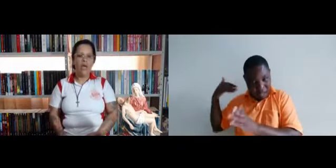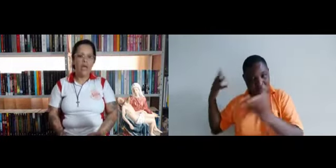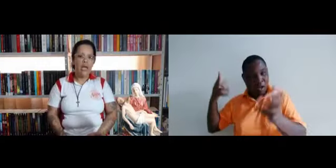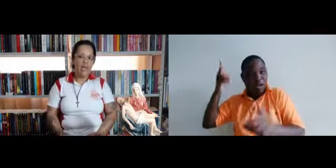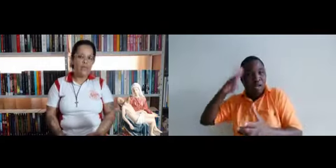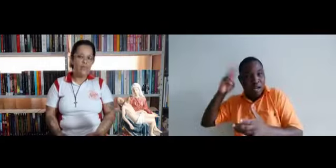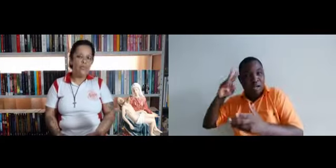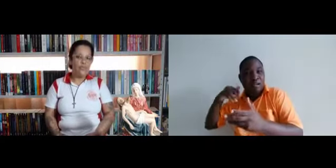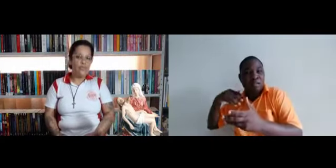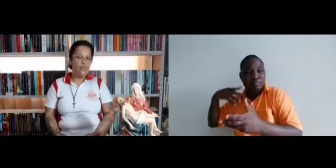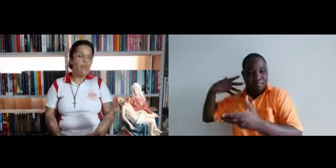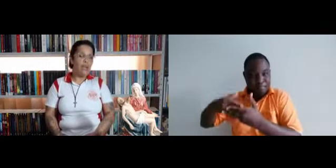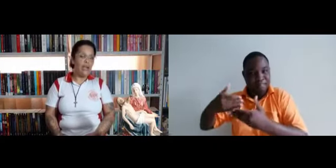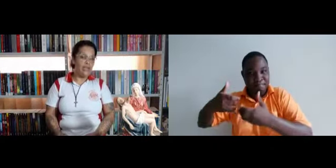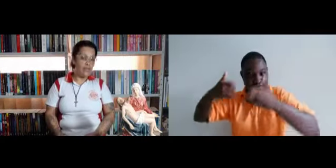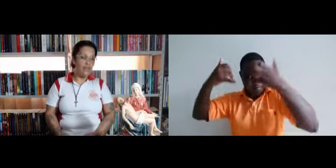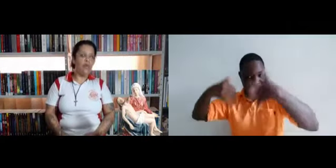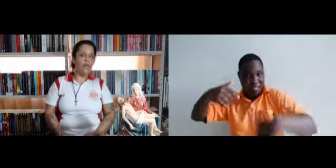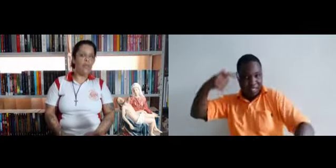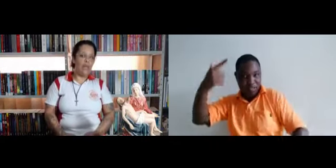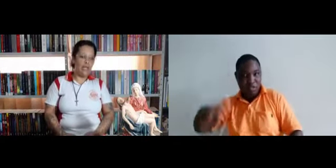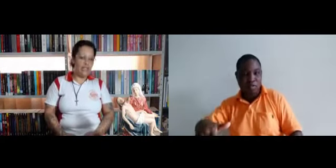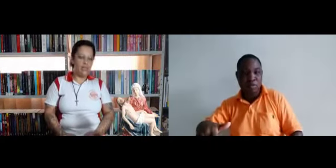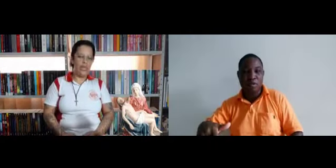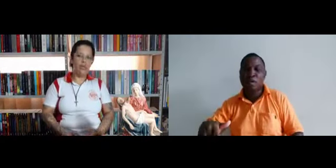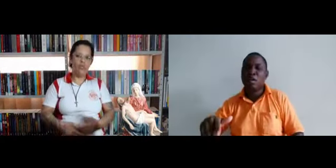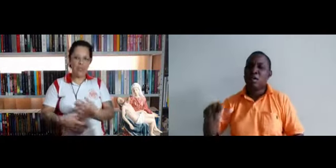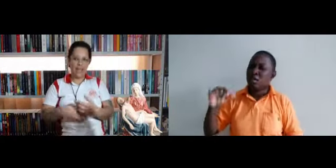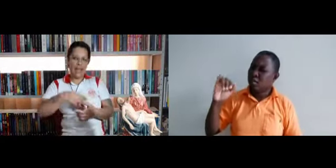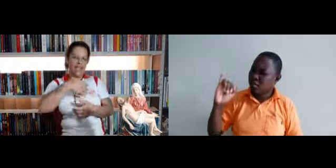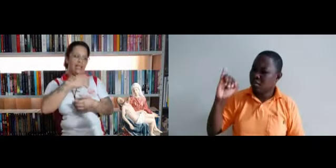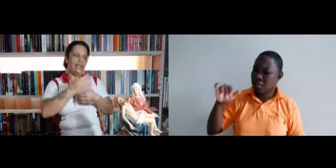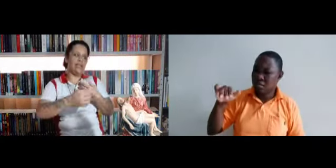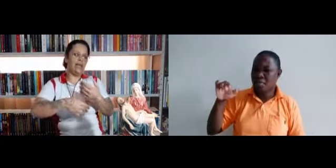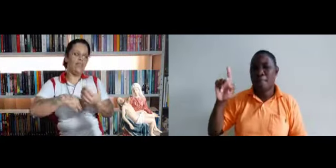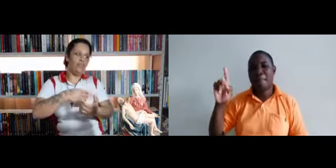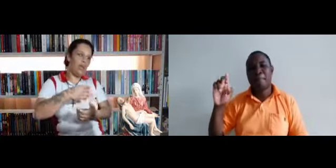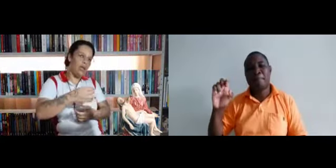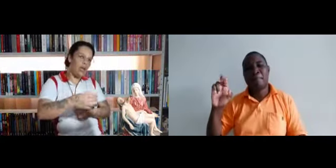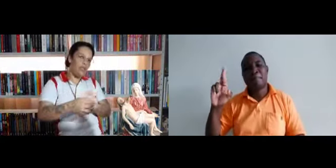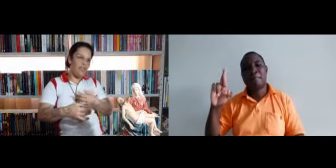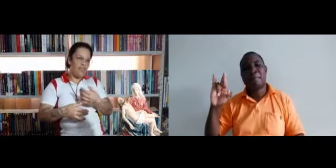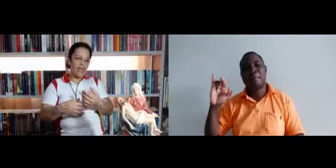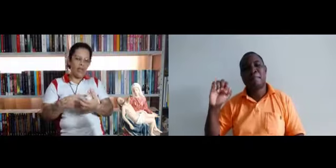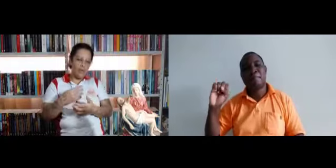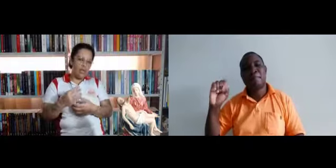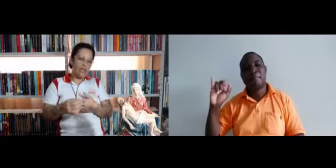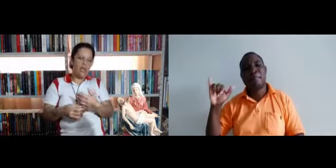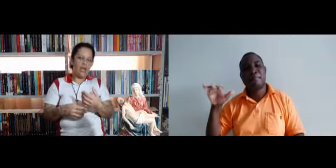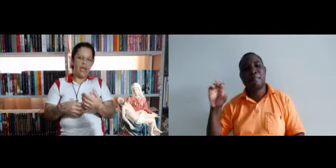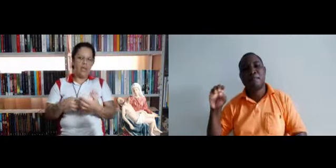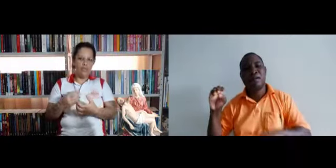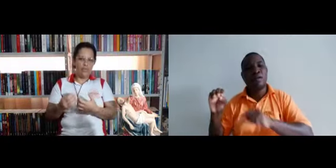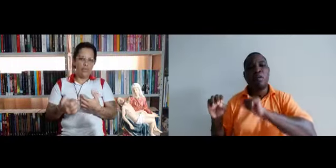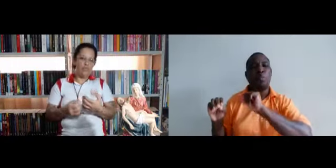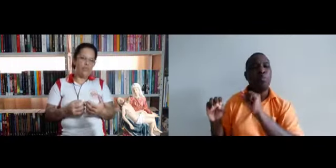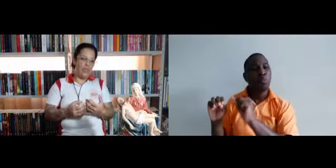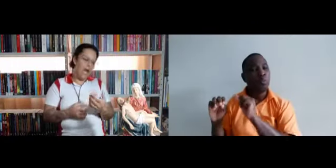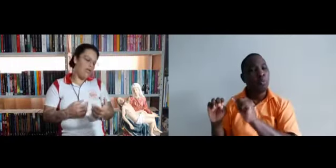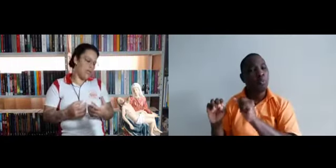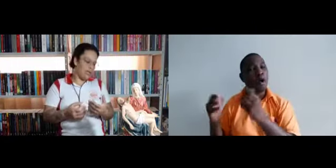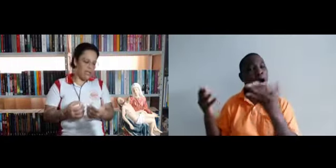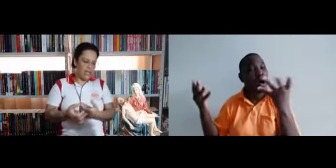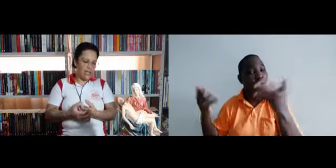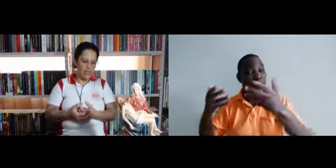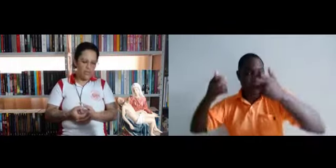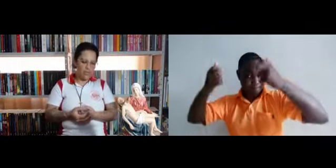presencial, o imperialismo, o que foi o imperialismo, né? Como que cada nação, vivendo aí a Revolução